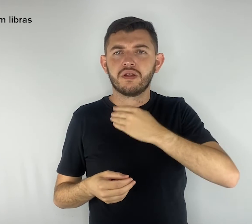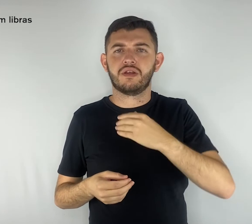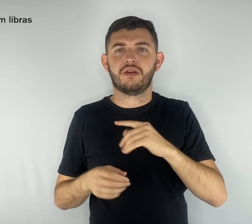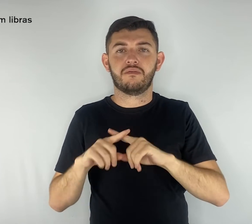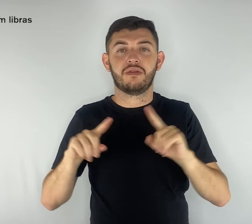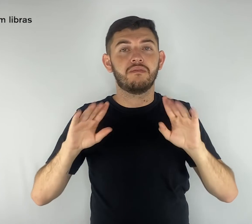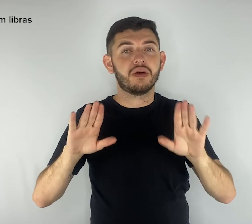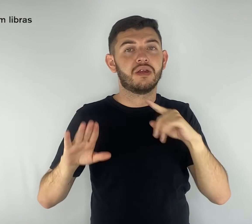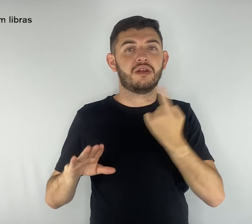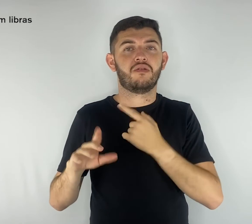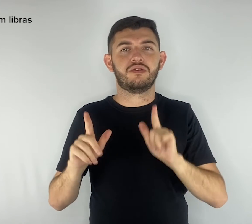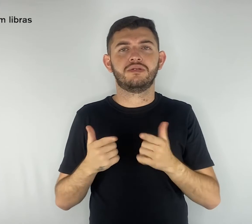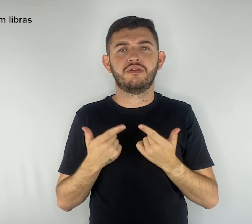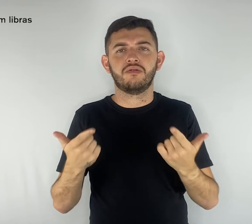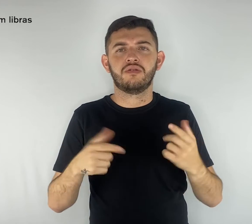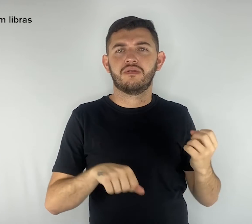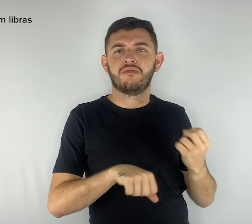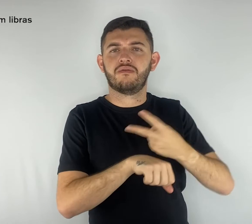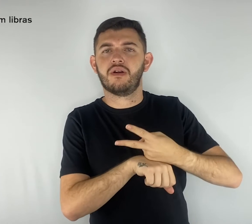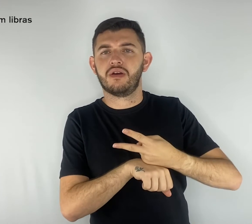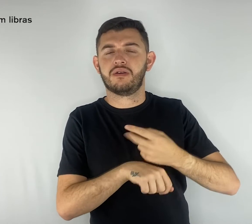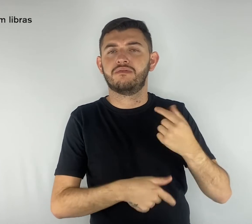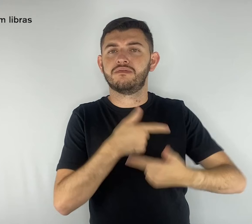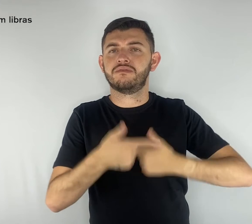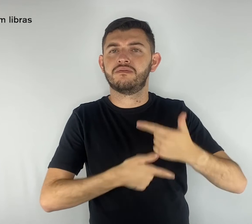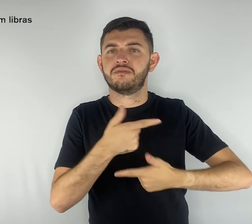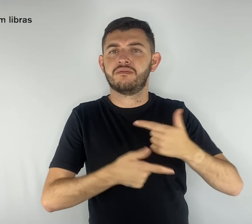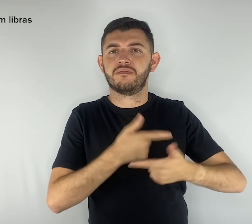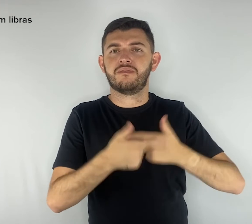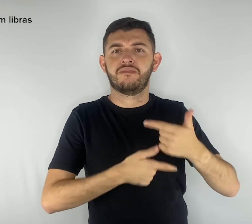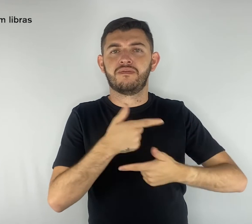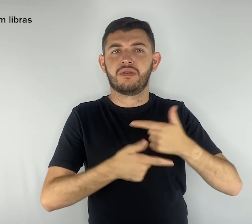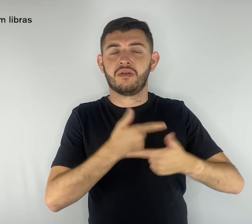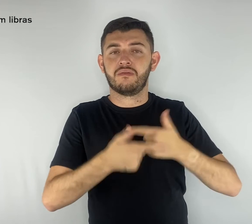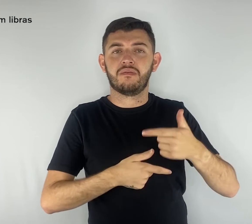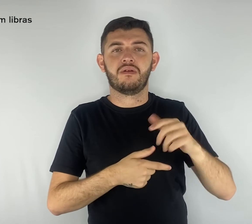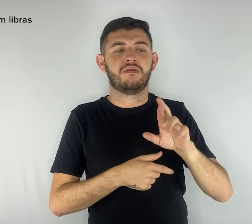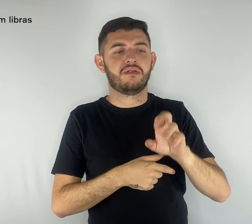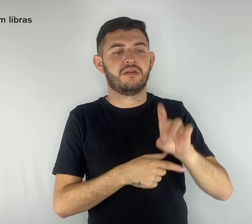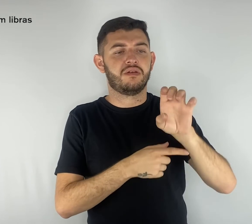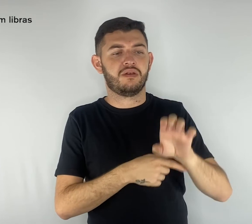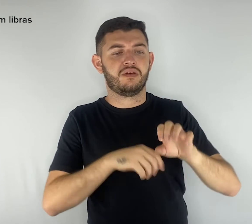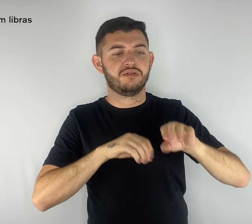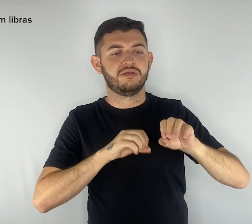luta é por mais vagas na rede pública, na educação infantil, com profissionais concursados